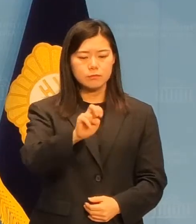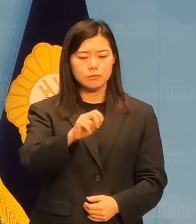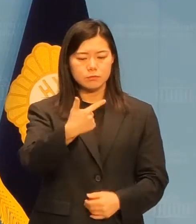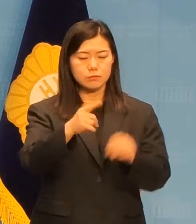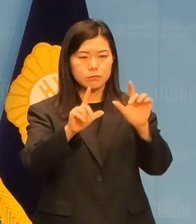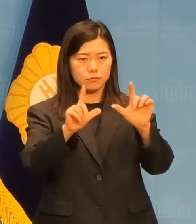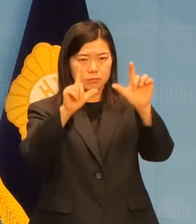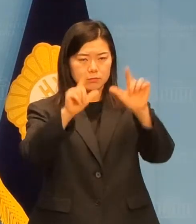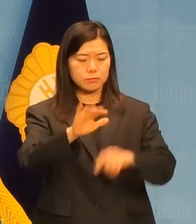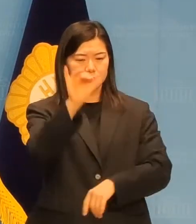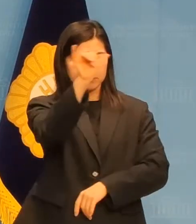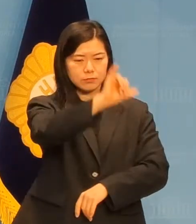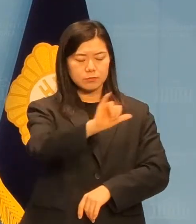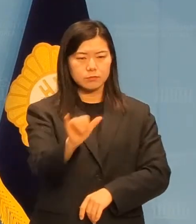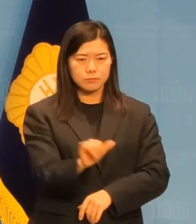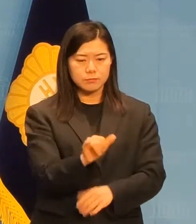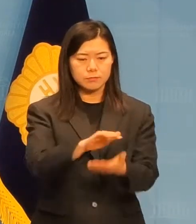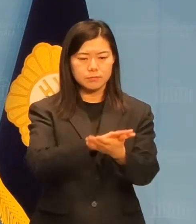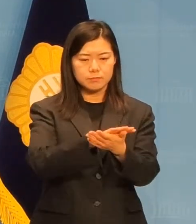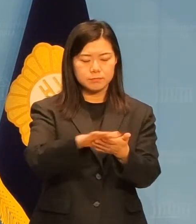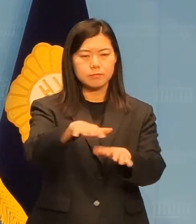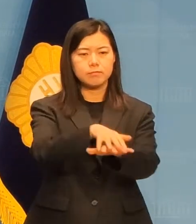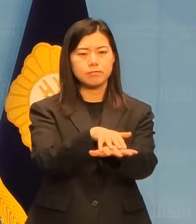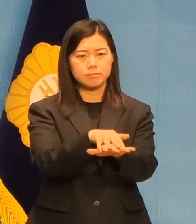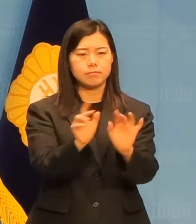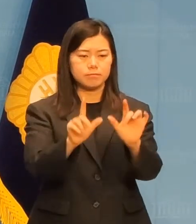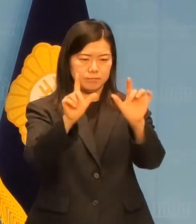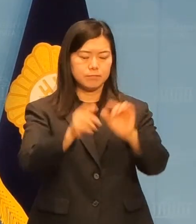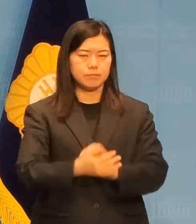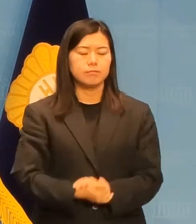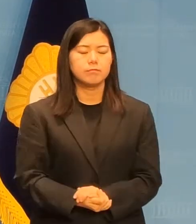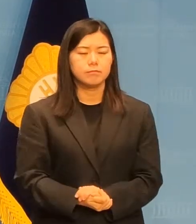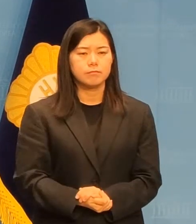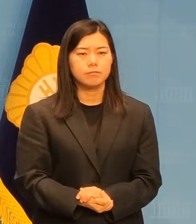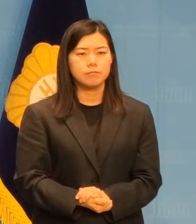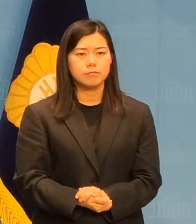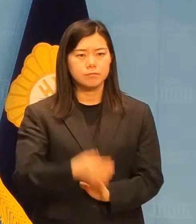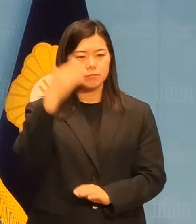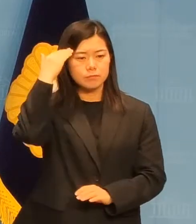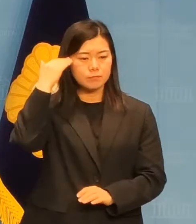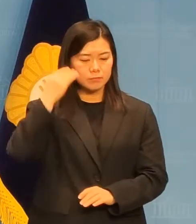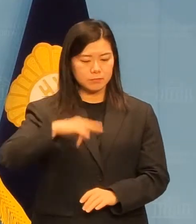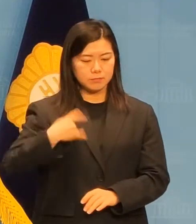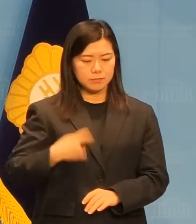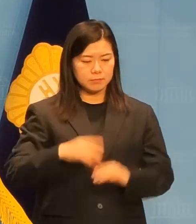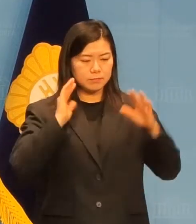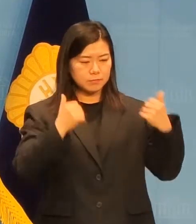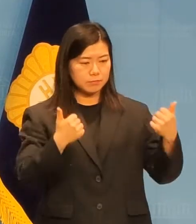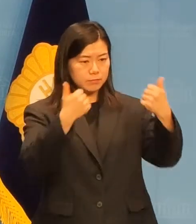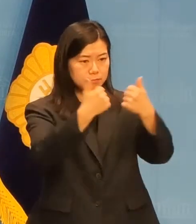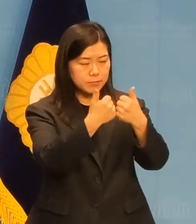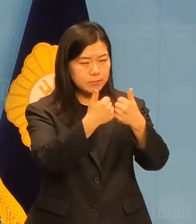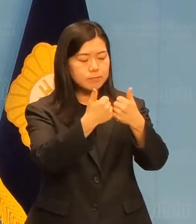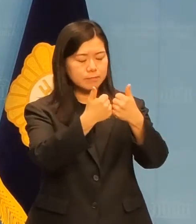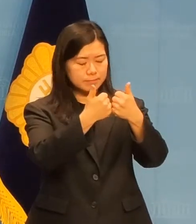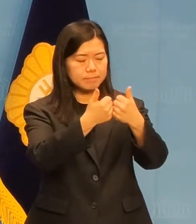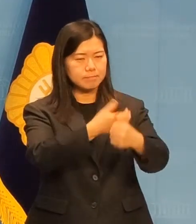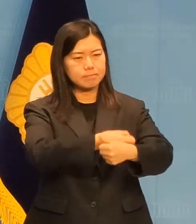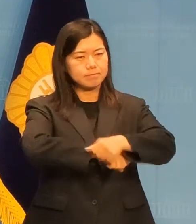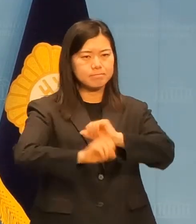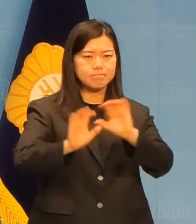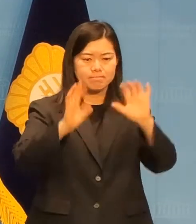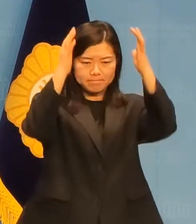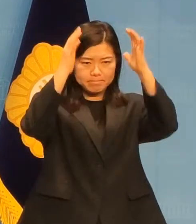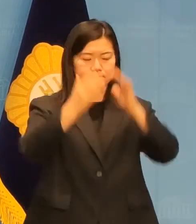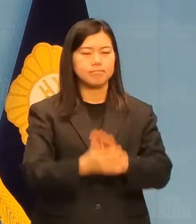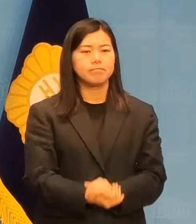2026년 한반도 평화체제 원년으로 한중 정상회담을 적극적으로